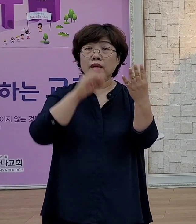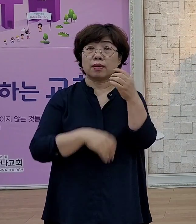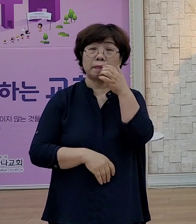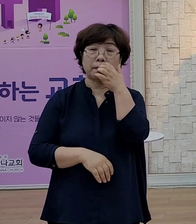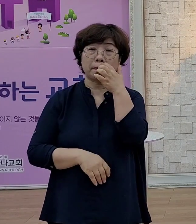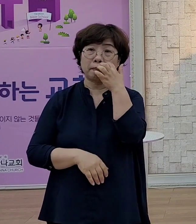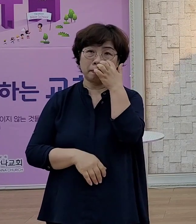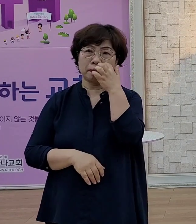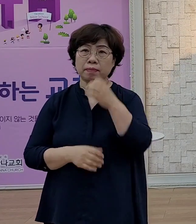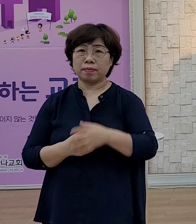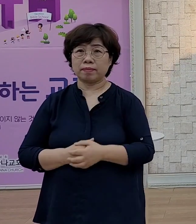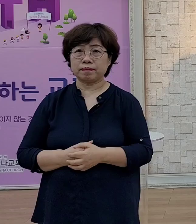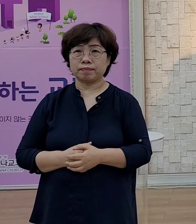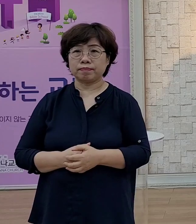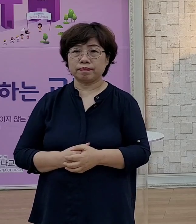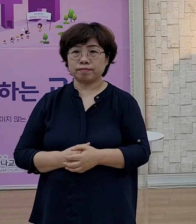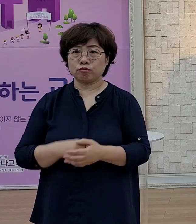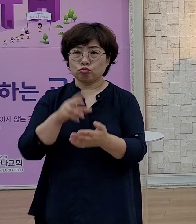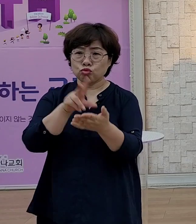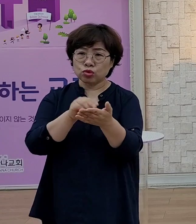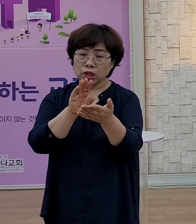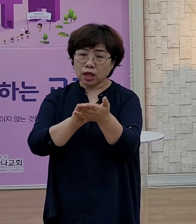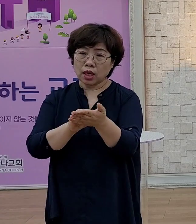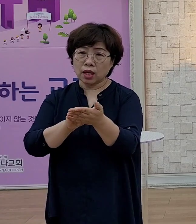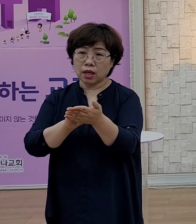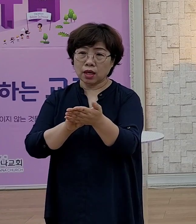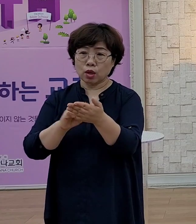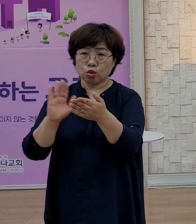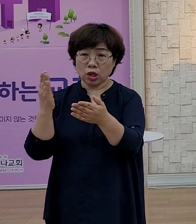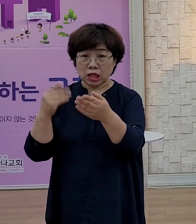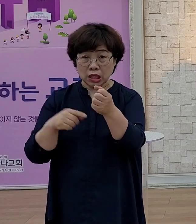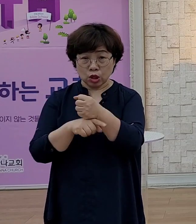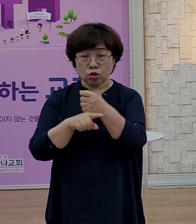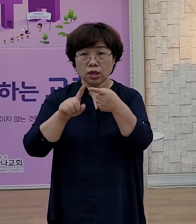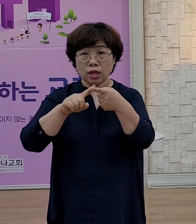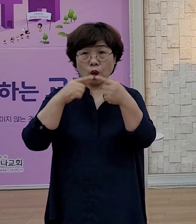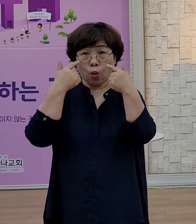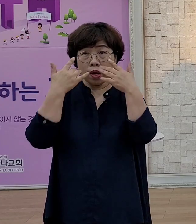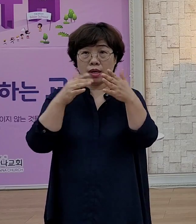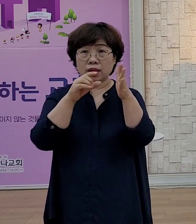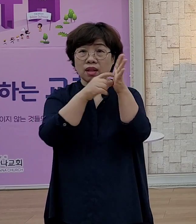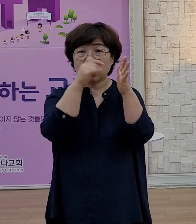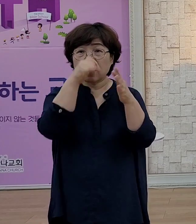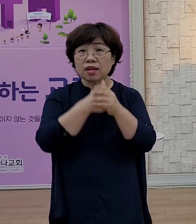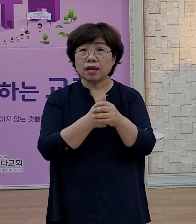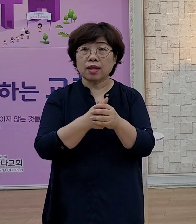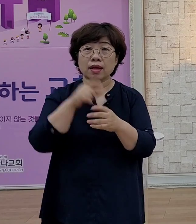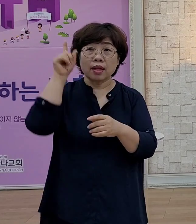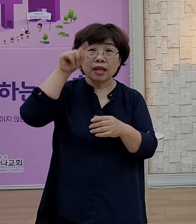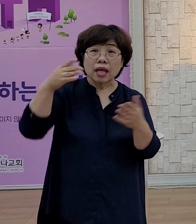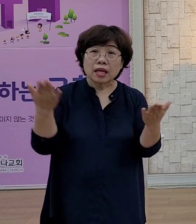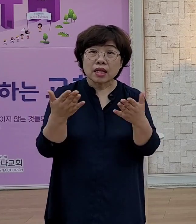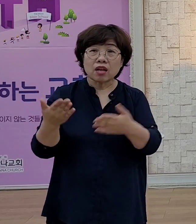보면 이게 왜 문제가 되는지를 정확하게 말합니다. 뭐라고 말합니까? 내일 일을 너희가 알지